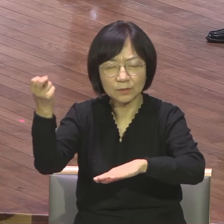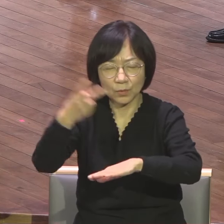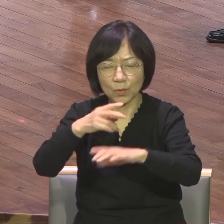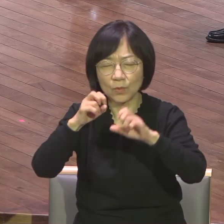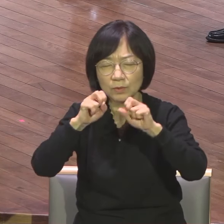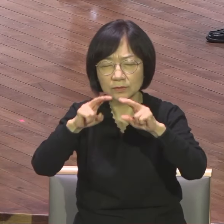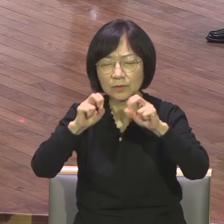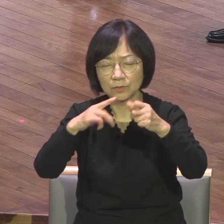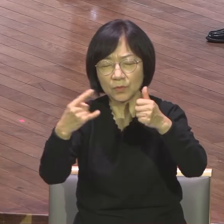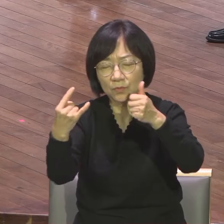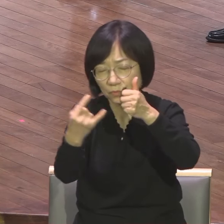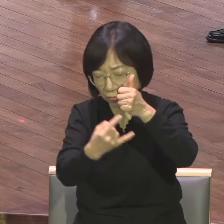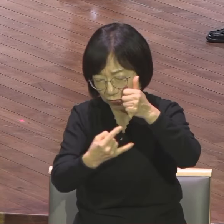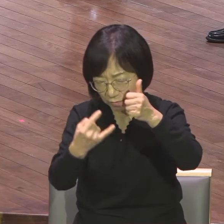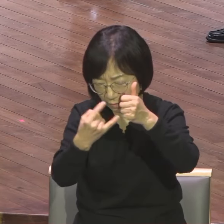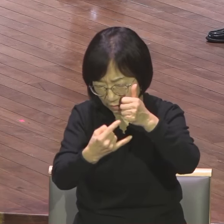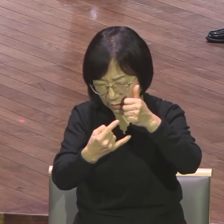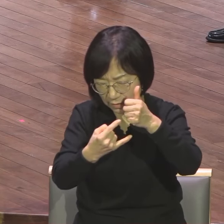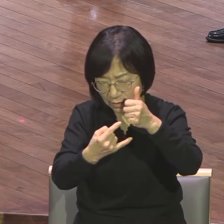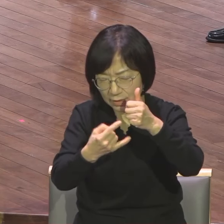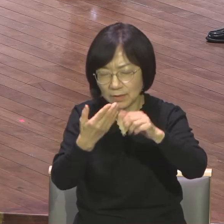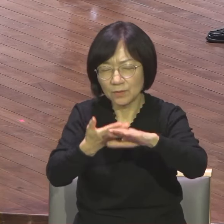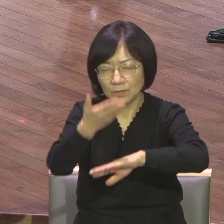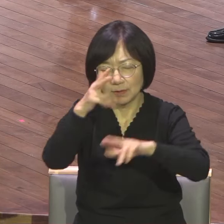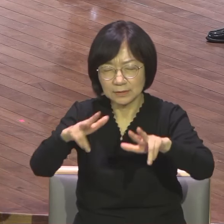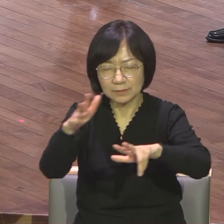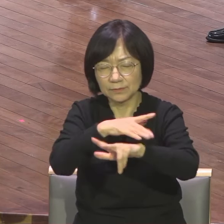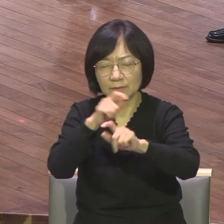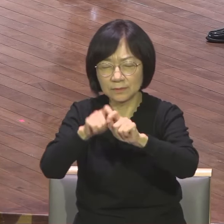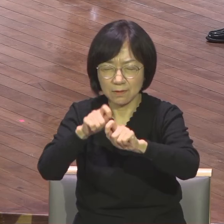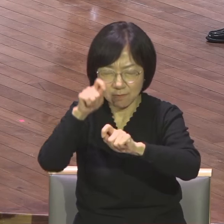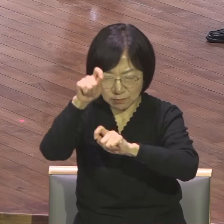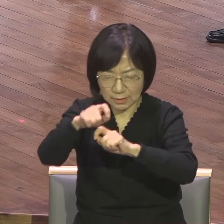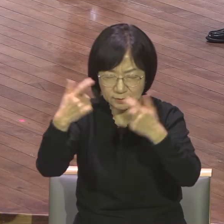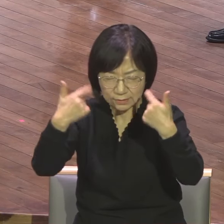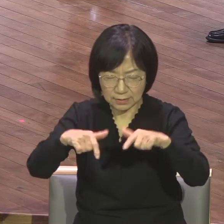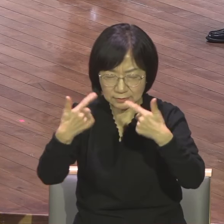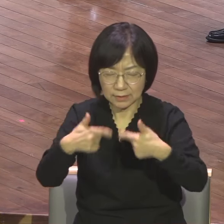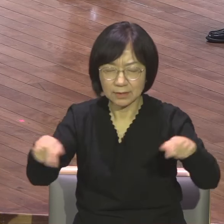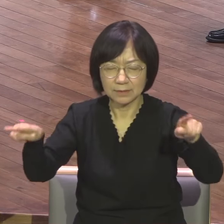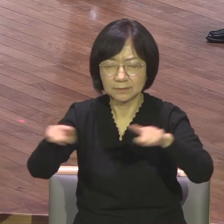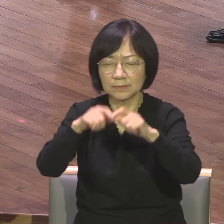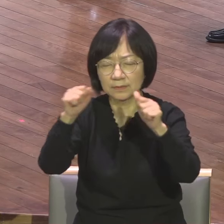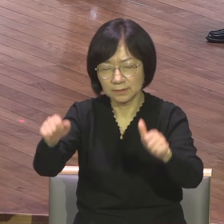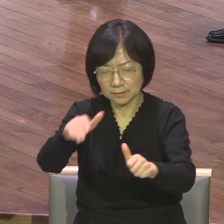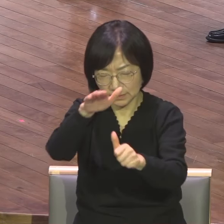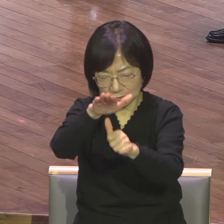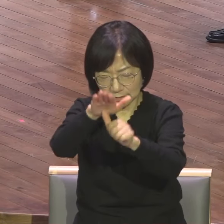선교위원회 위에 이들 대원까지 항상 함께 계실지어다. 아멘.